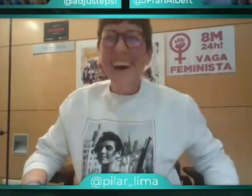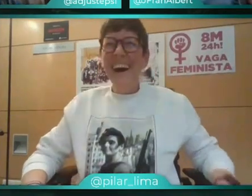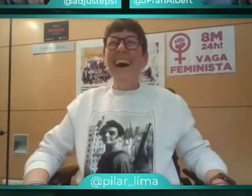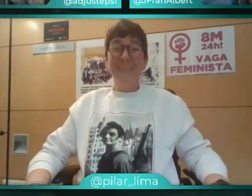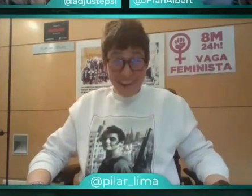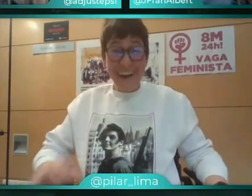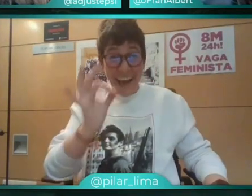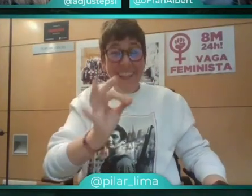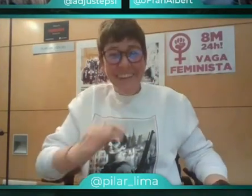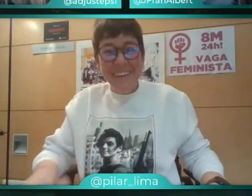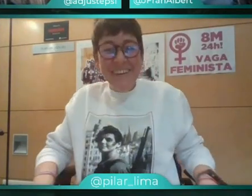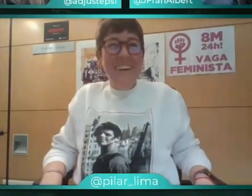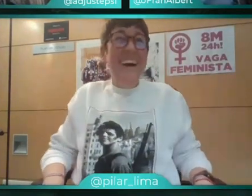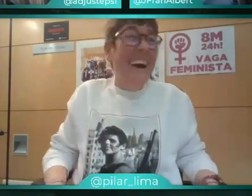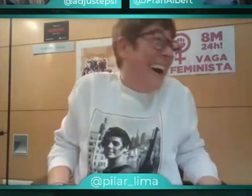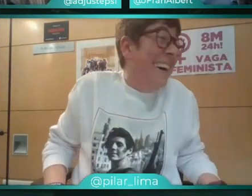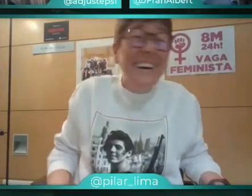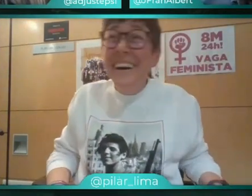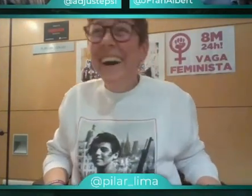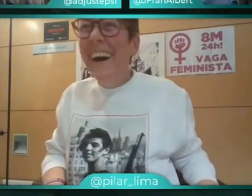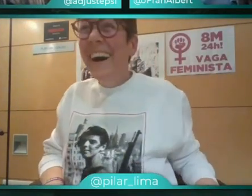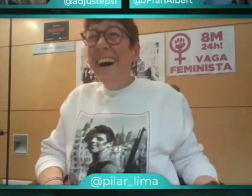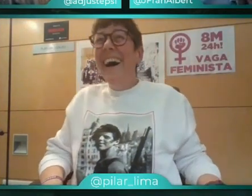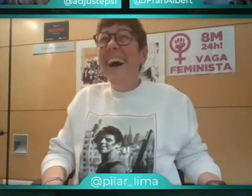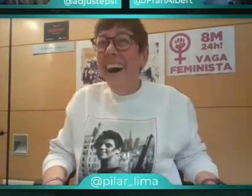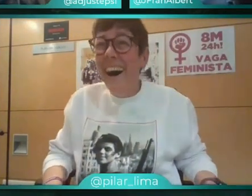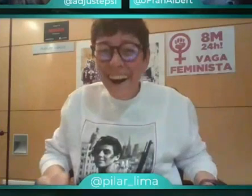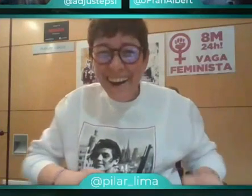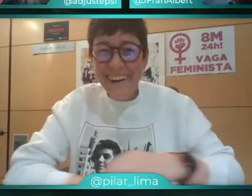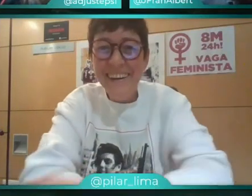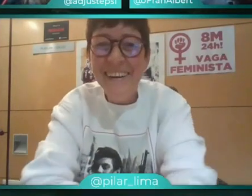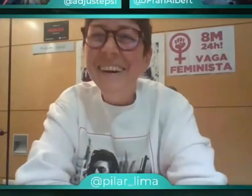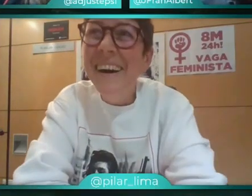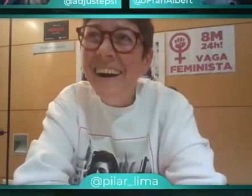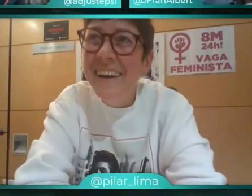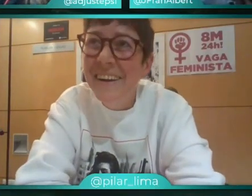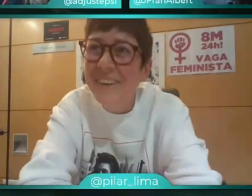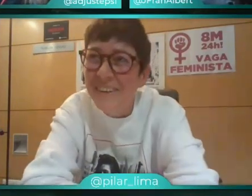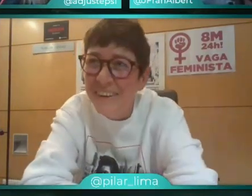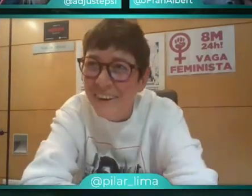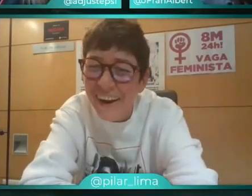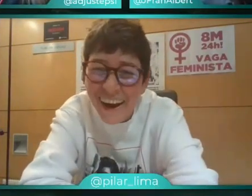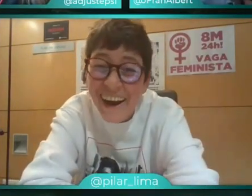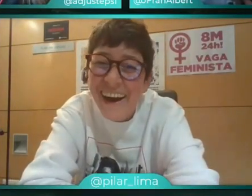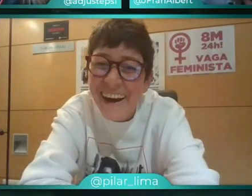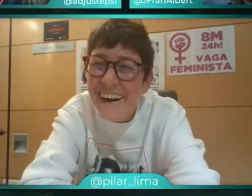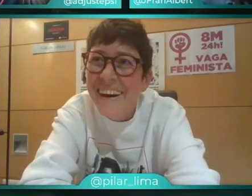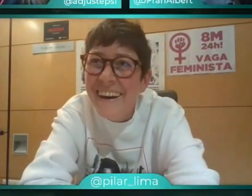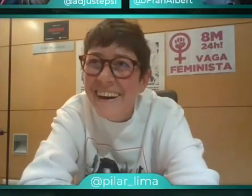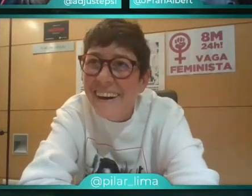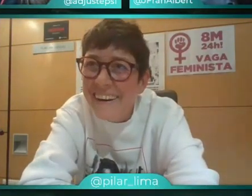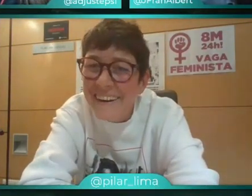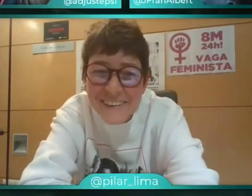Pues nada Pilar solamente si si nos lo has dicho la verdad es que tienes toda la razón además